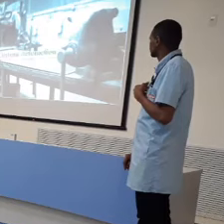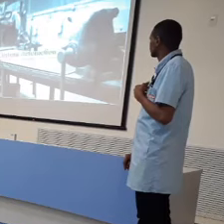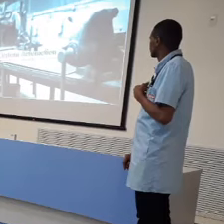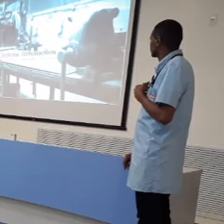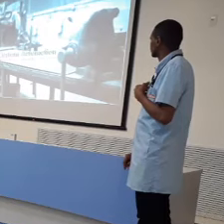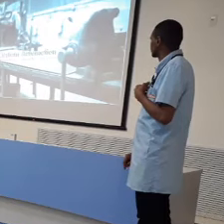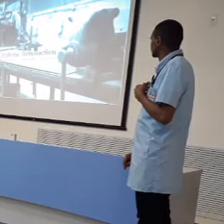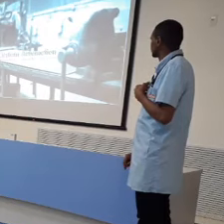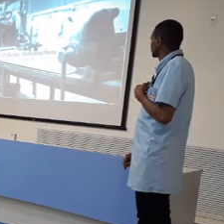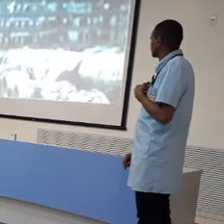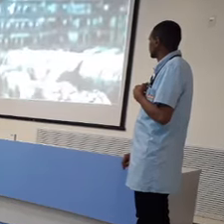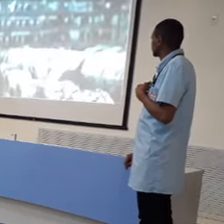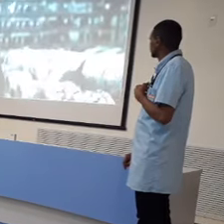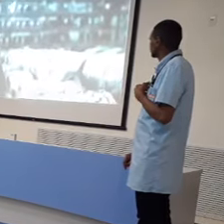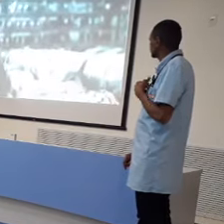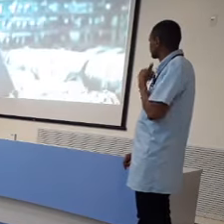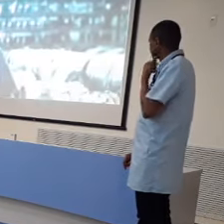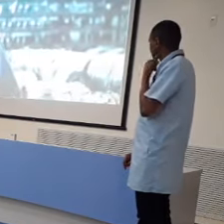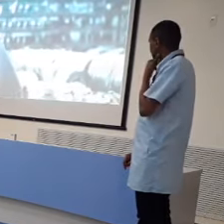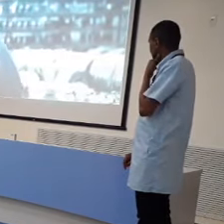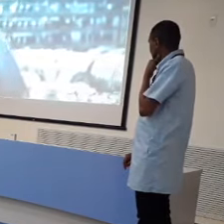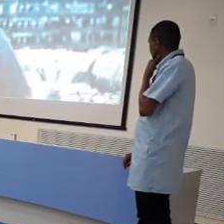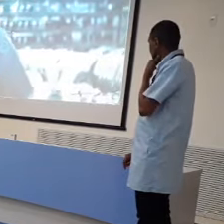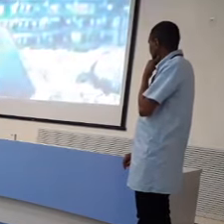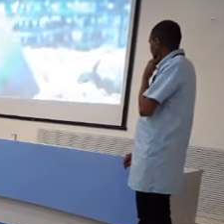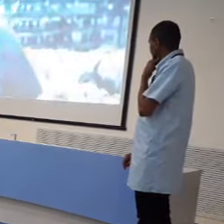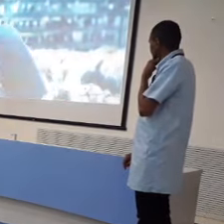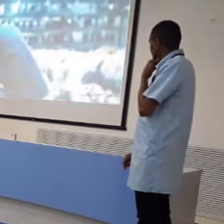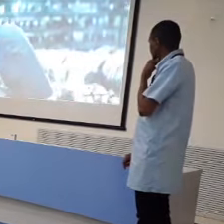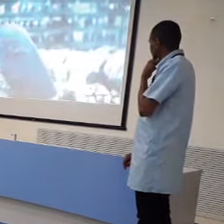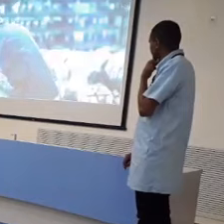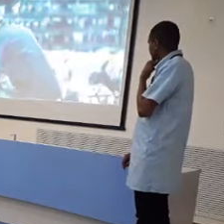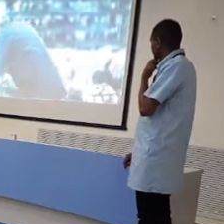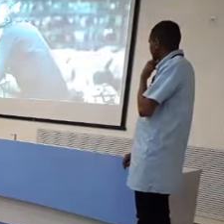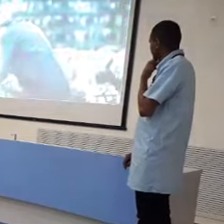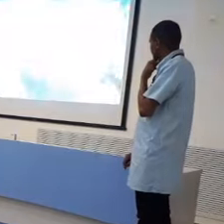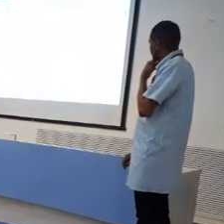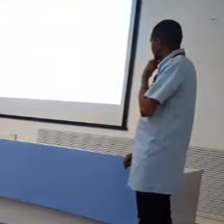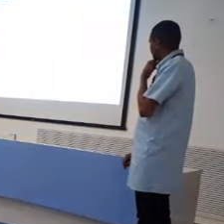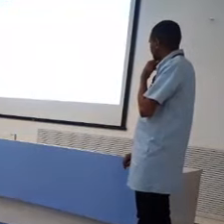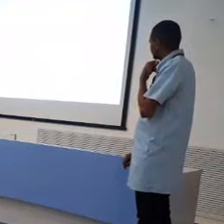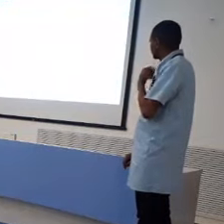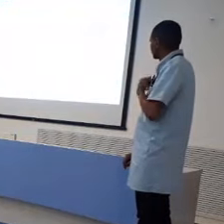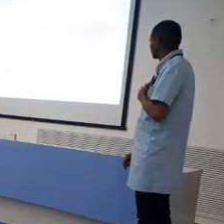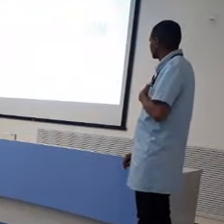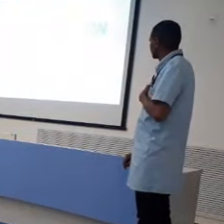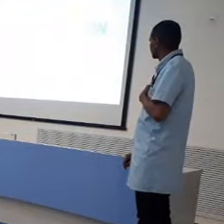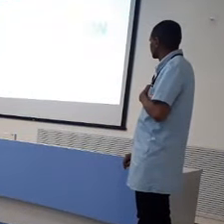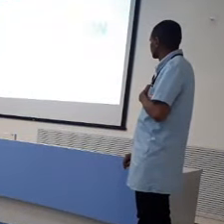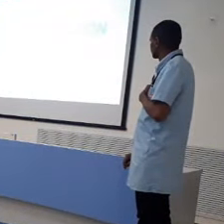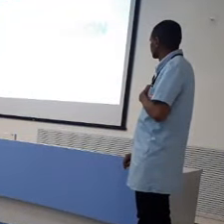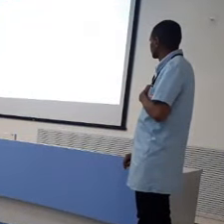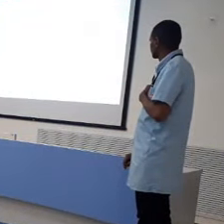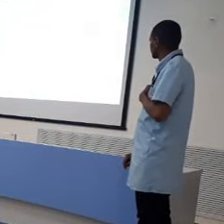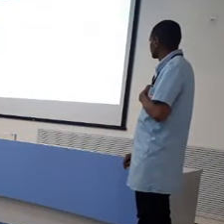we have the right solution. When it comes to welding, choose a company whose name says it all. Weld